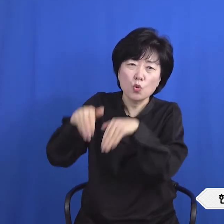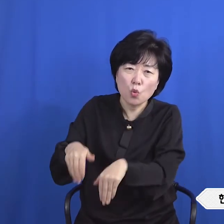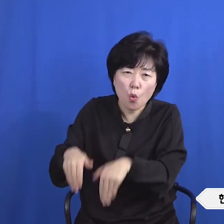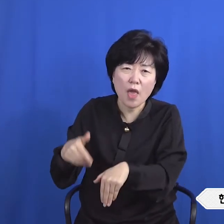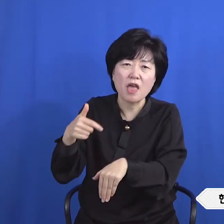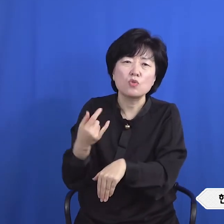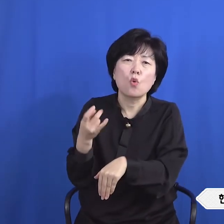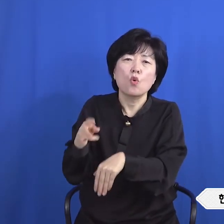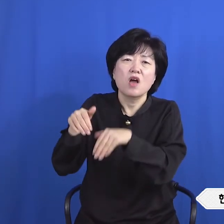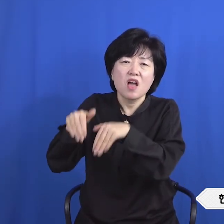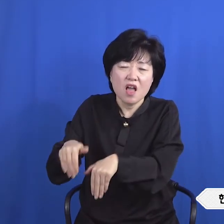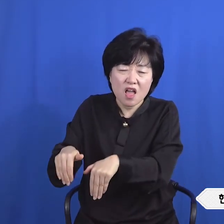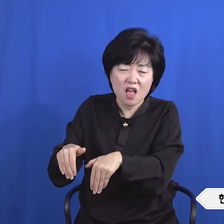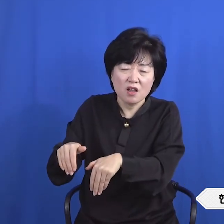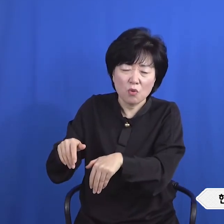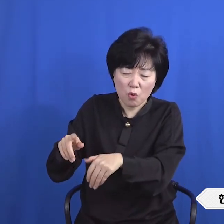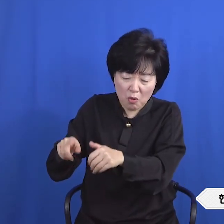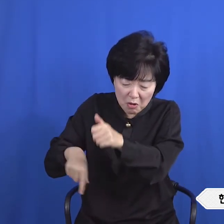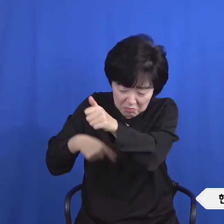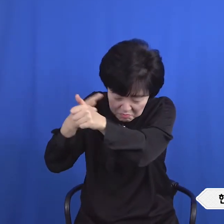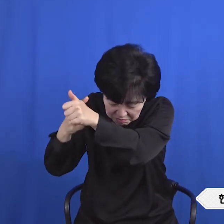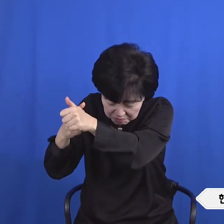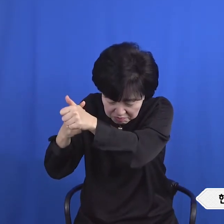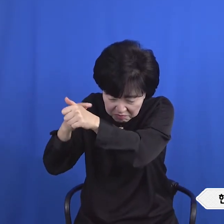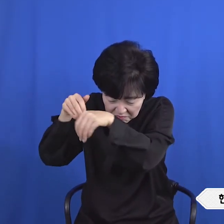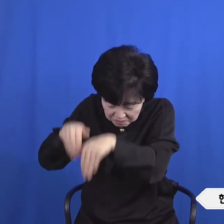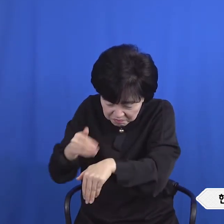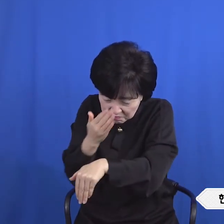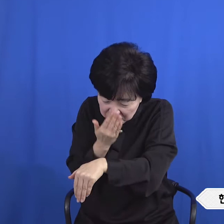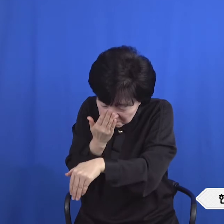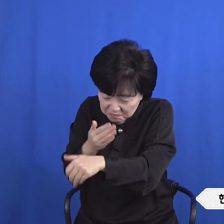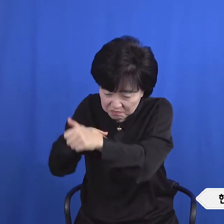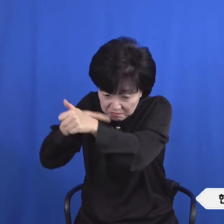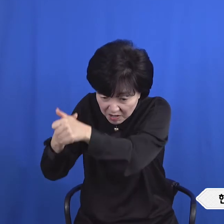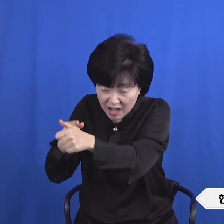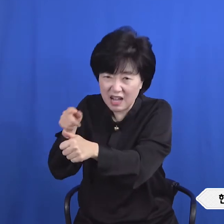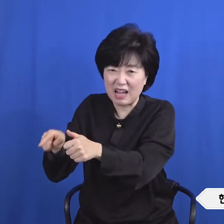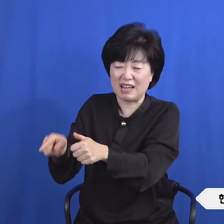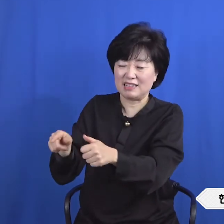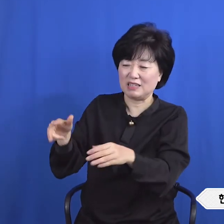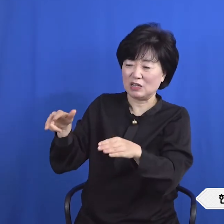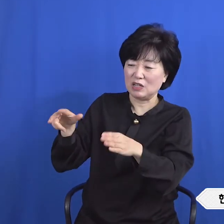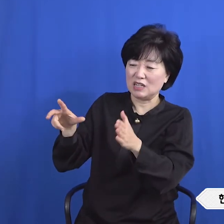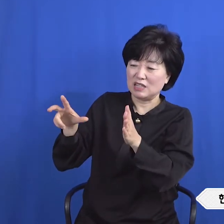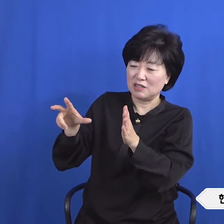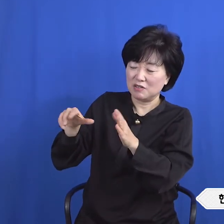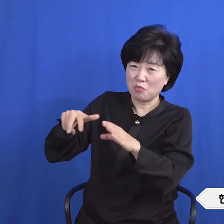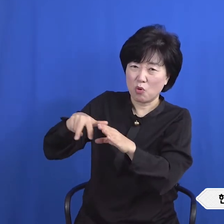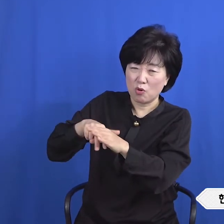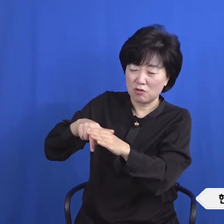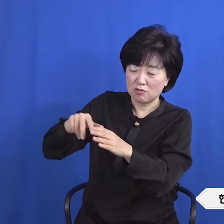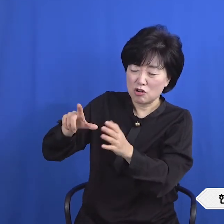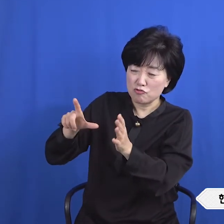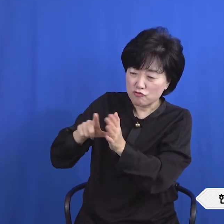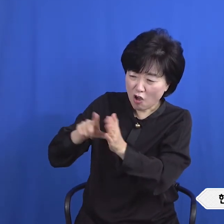노예적인 삶이 되도록 인간을 그렇게 내몰았다는 것입니다. 그래서 종교개혁자들의 말에 귀 기울이지